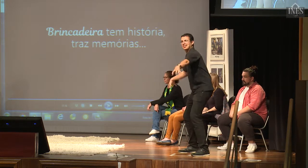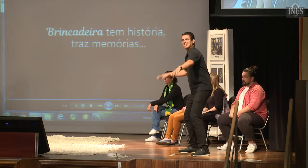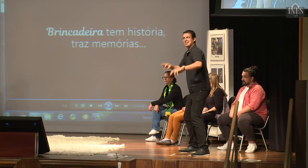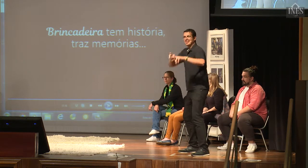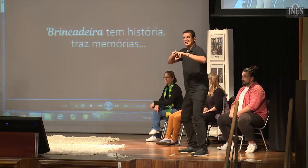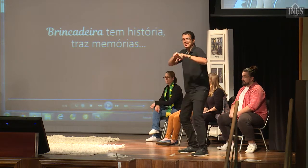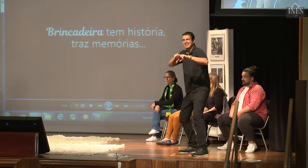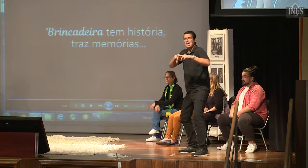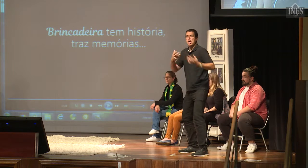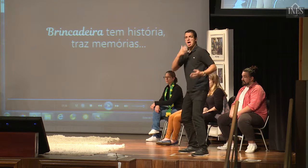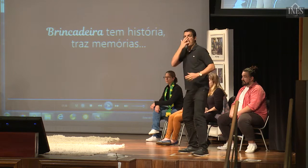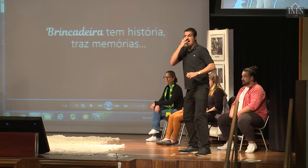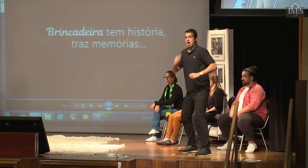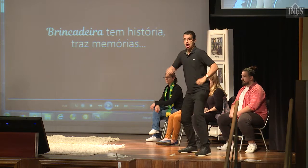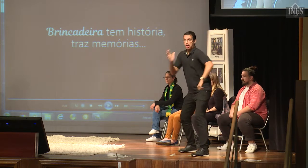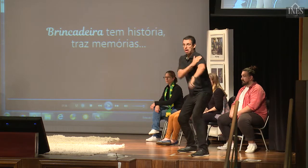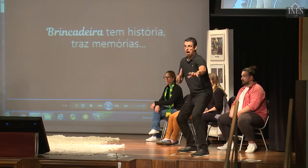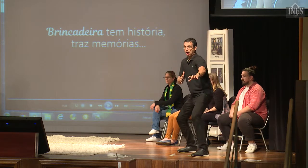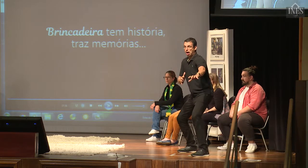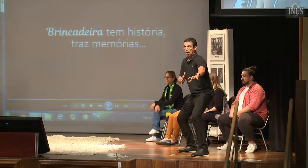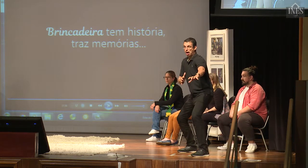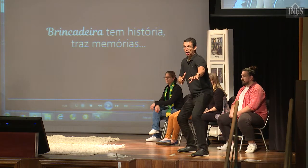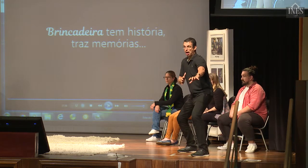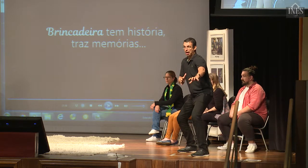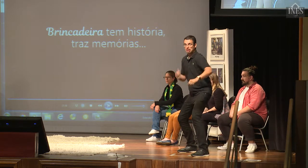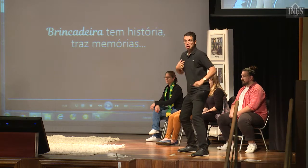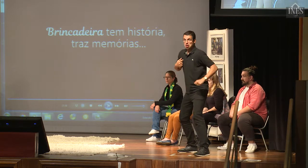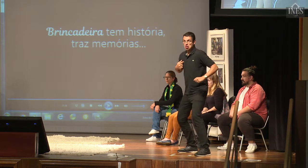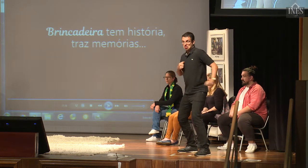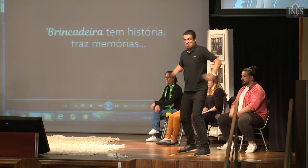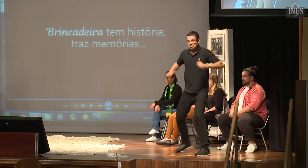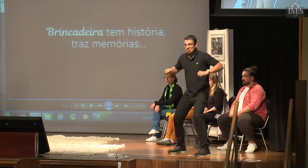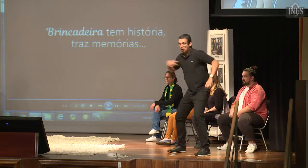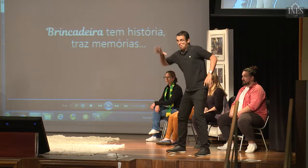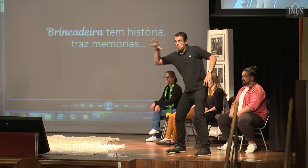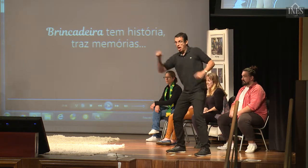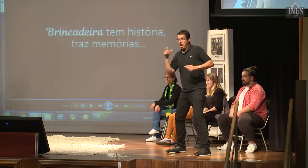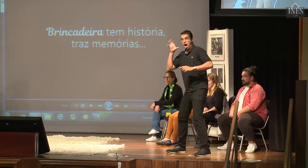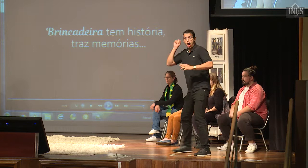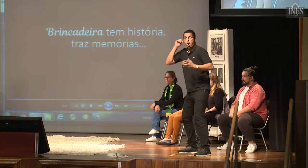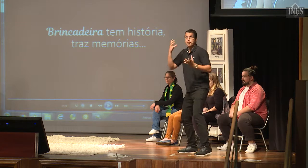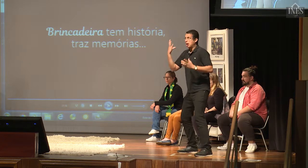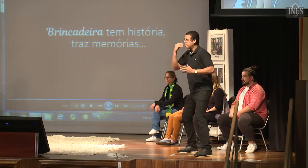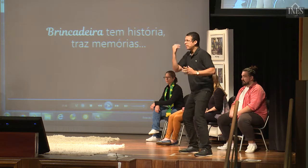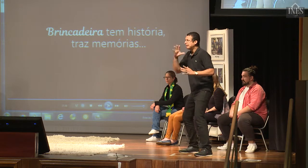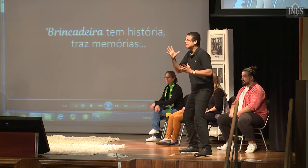tinha, né, as pessoas colocavam algum objeto lá, né, para imobilizar, igual de estátua. Peguei você, como é que o